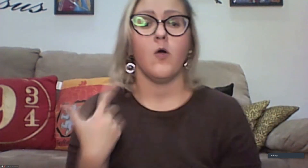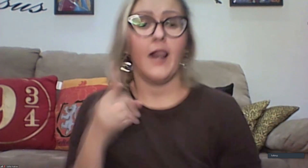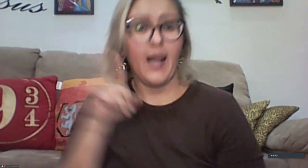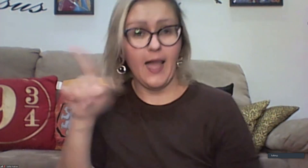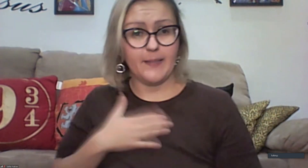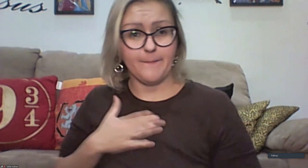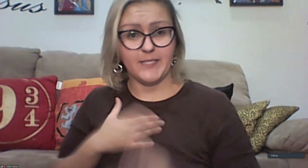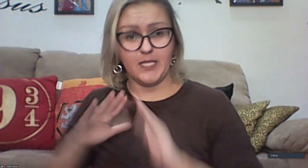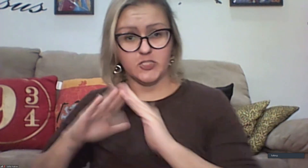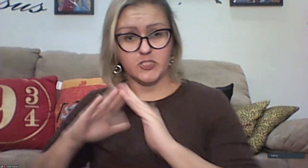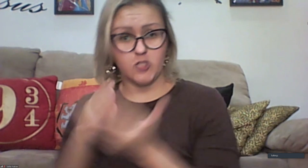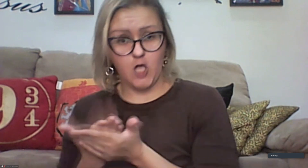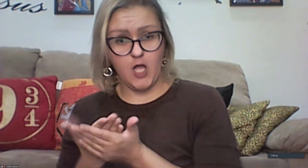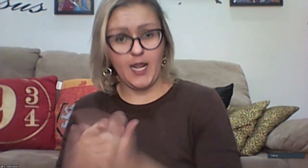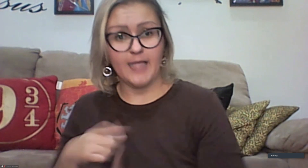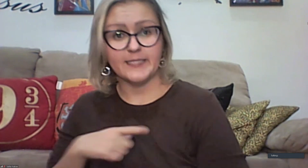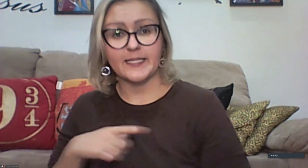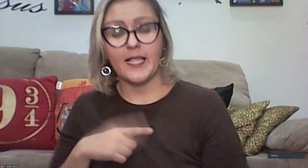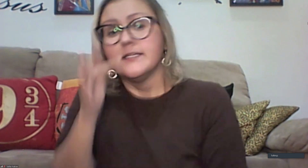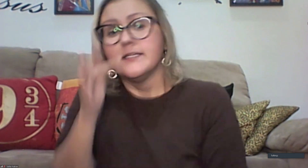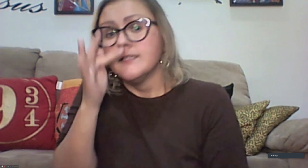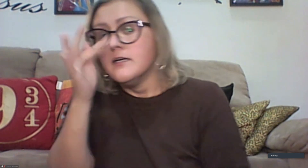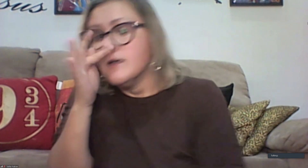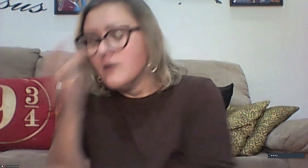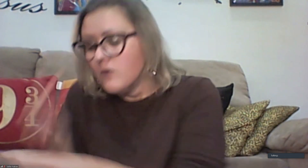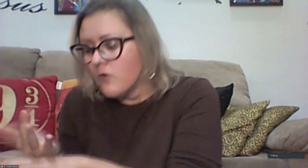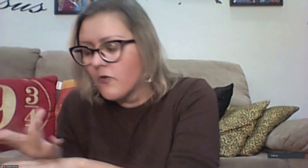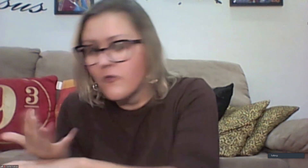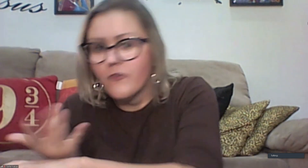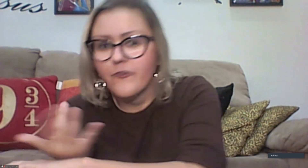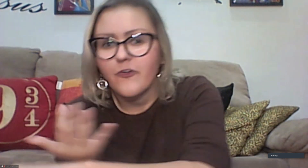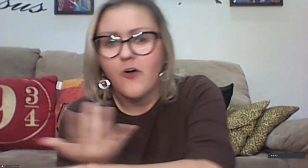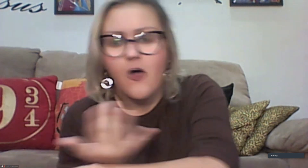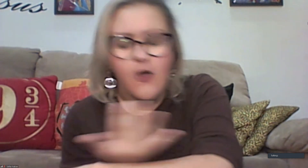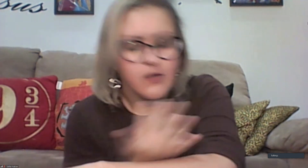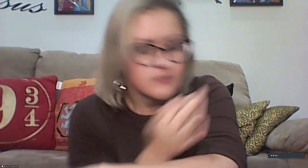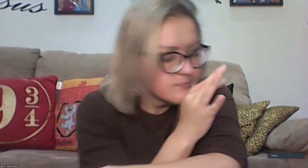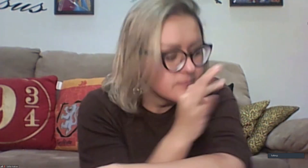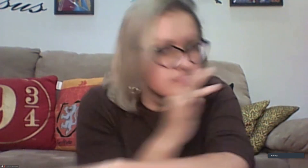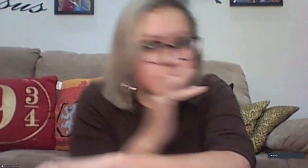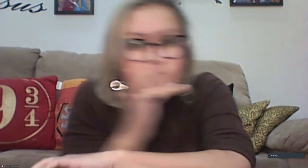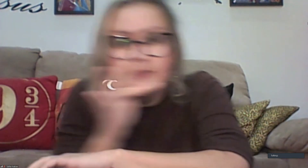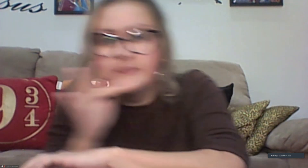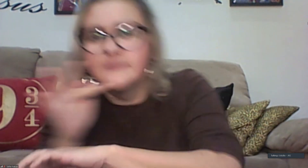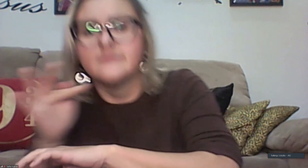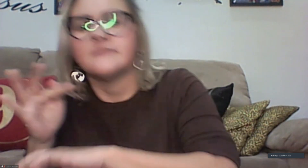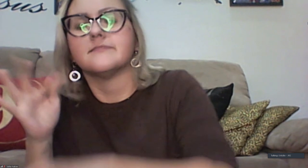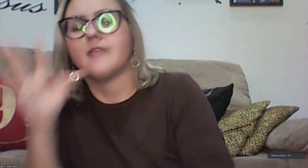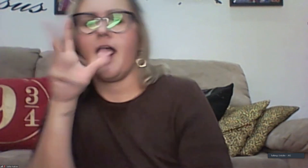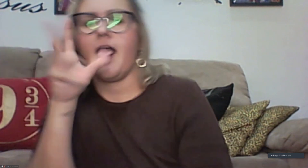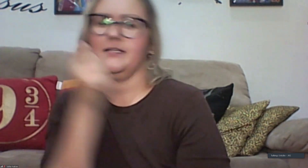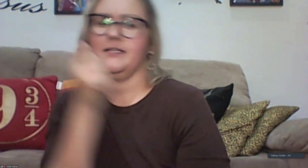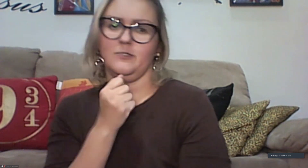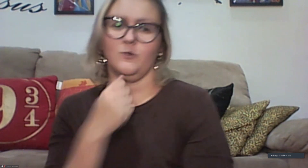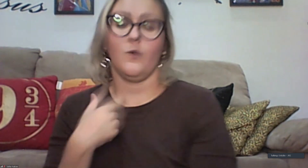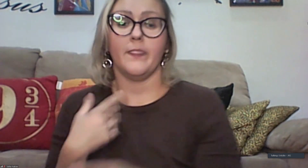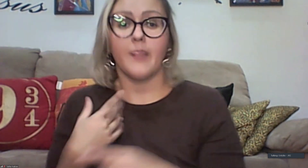Por exemplo, na minha escola tem flores, tem um jardim maravilhoso. Então eu gosto de trabalhar, eu